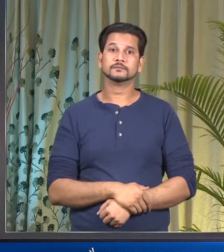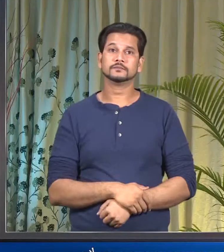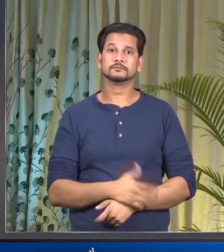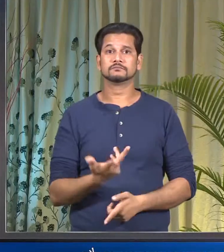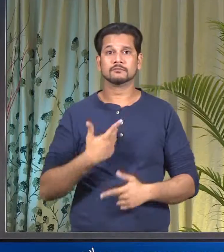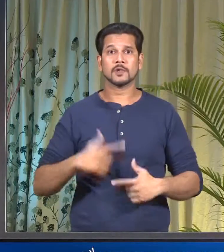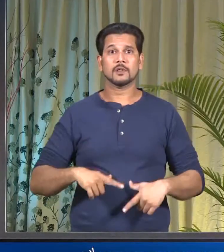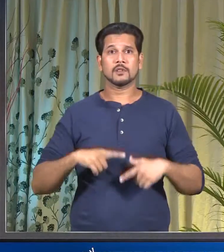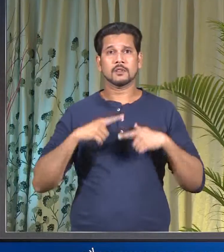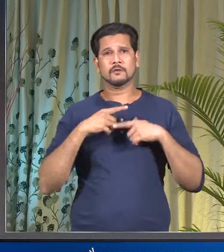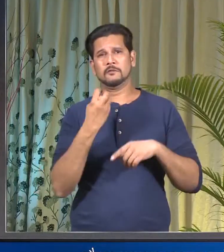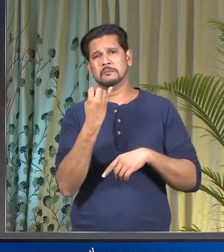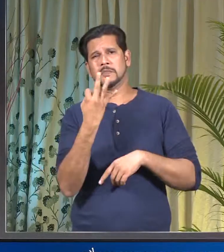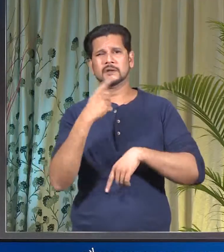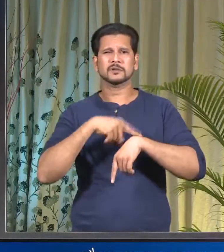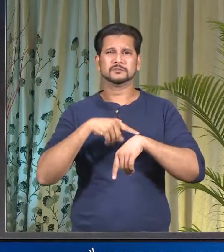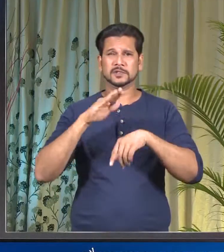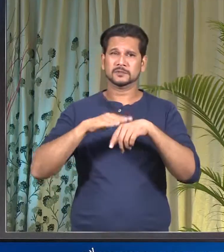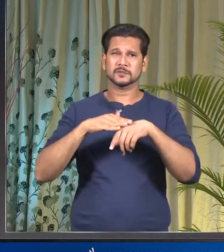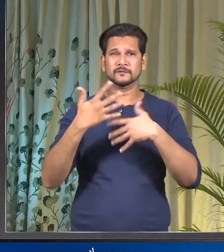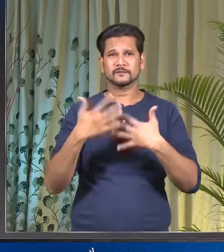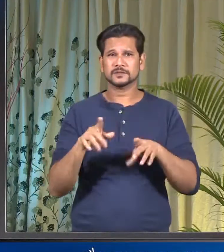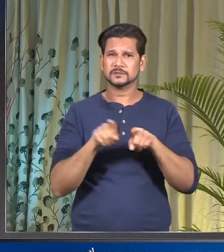जीवन में आपने कहीं बार अनुबव किया होगा